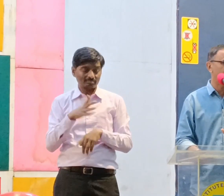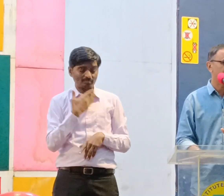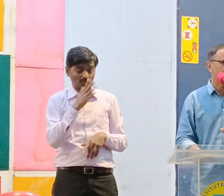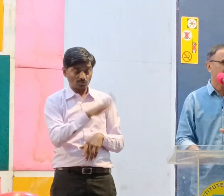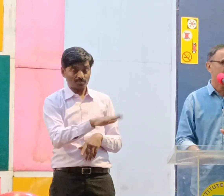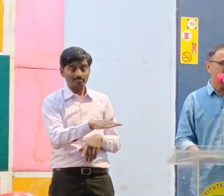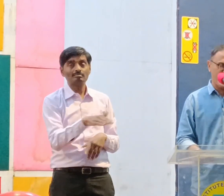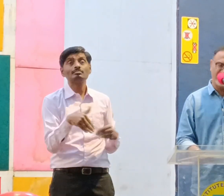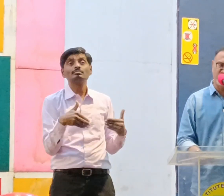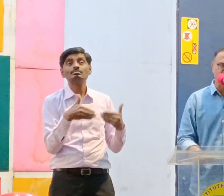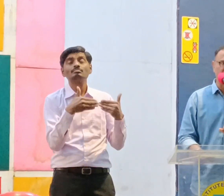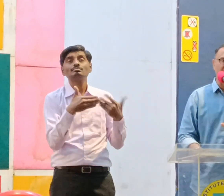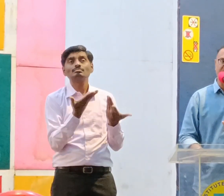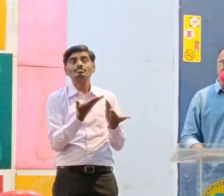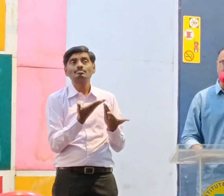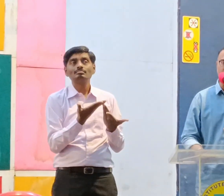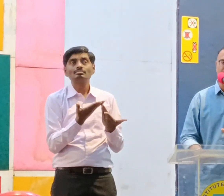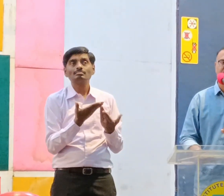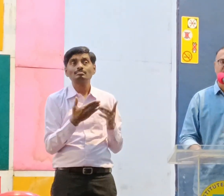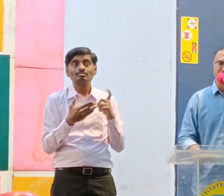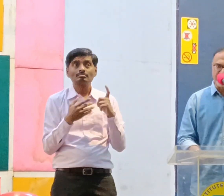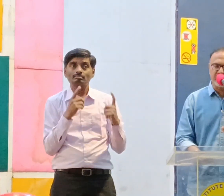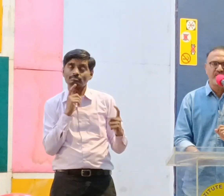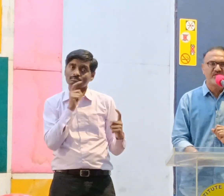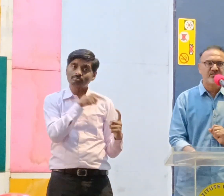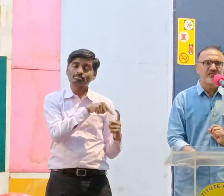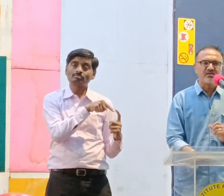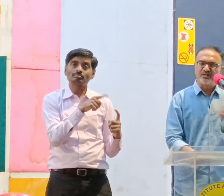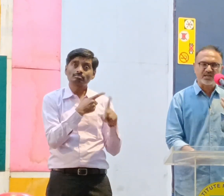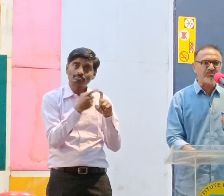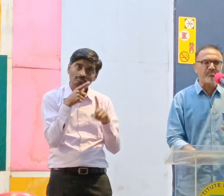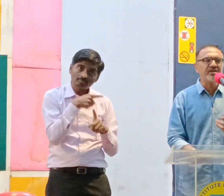ગઈ એણે ગોકળ ગાયને કીધું કે બેન